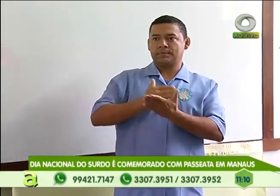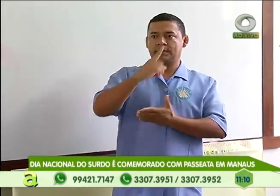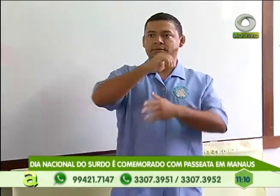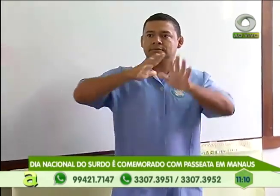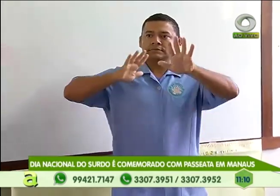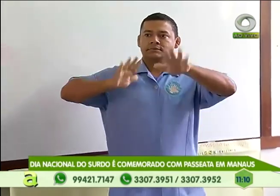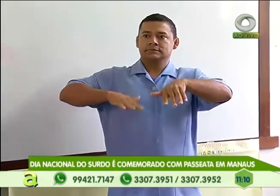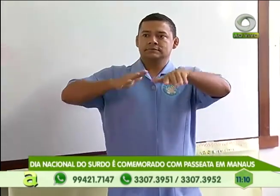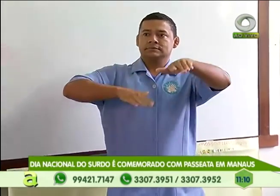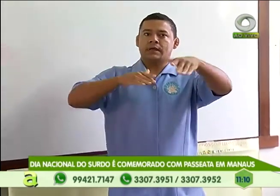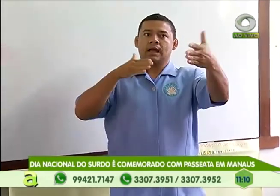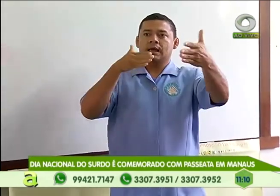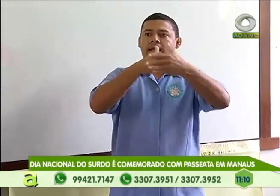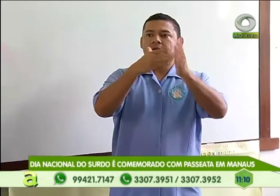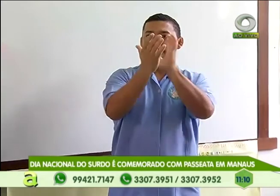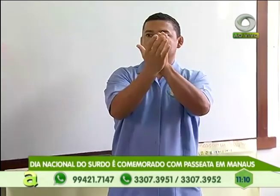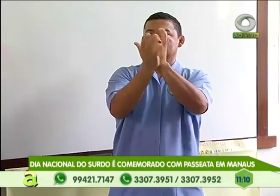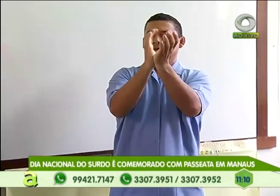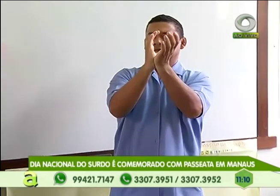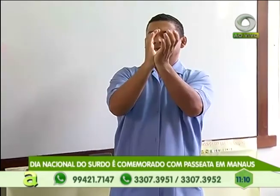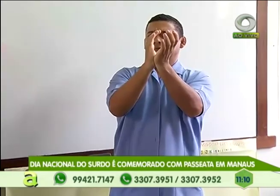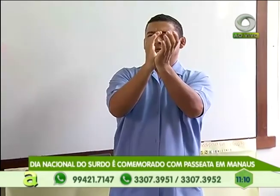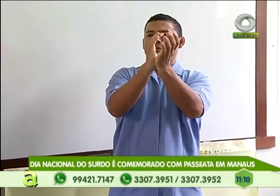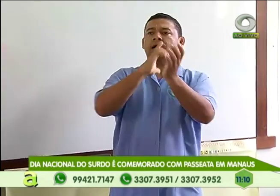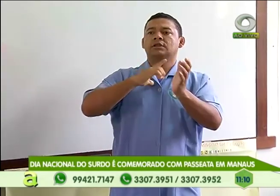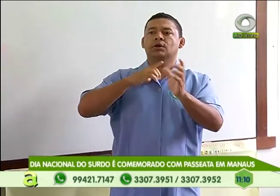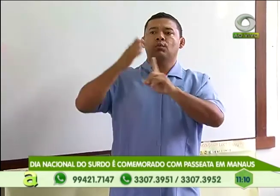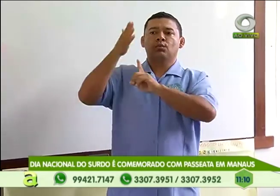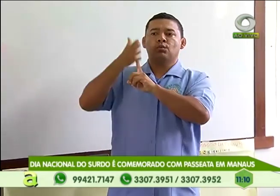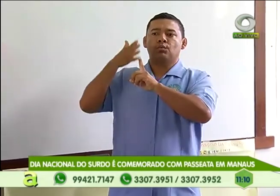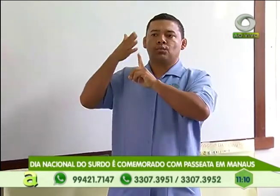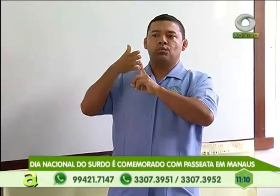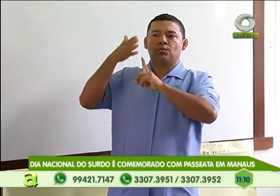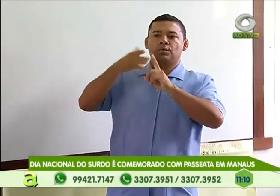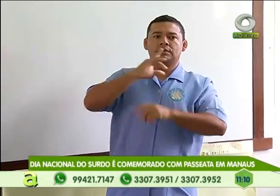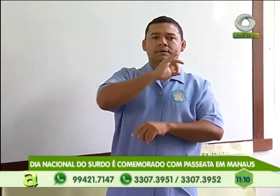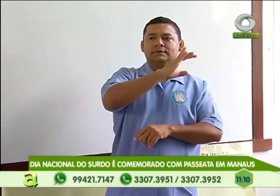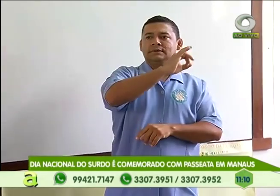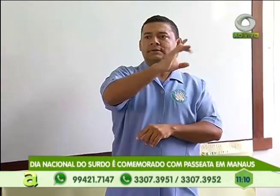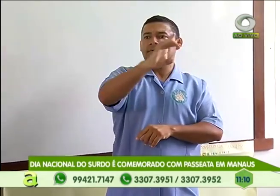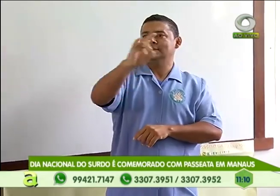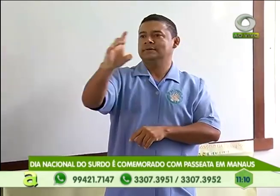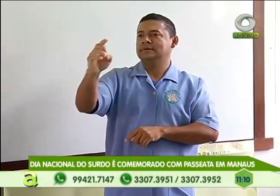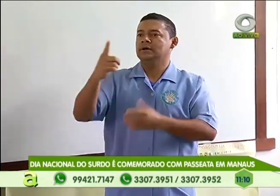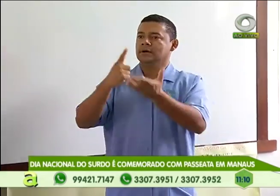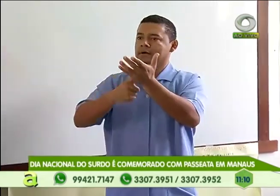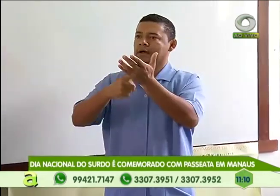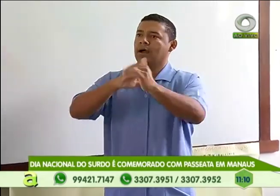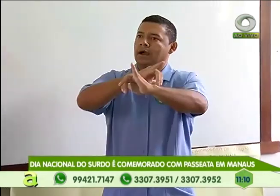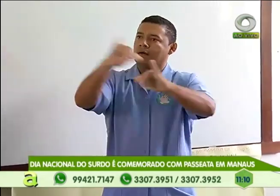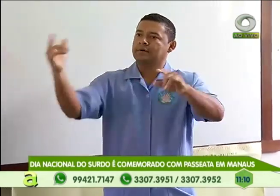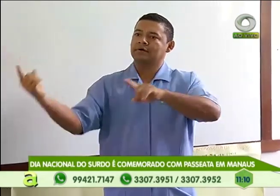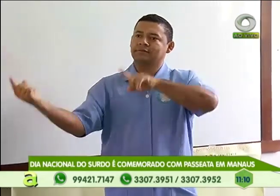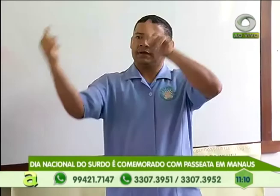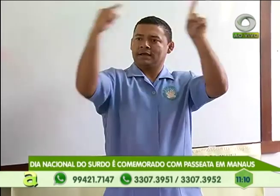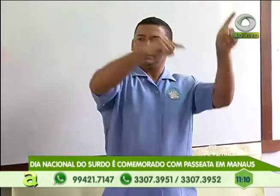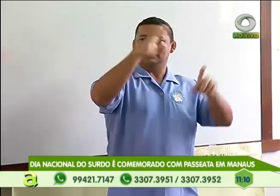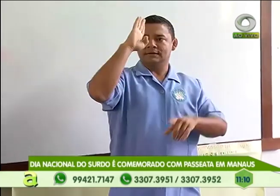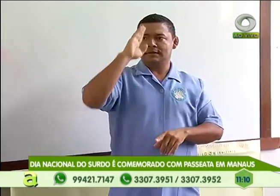lá na Praça da Polícia. A passeata com os alunos surdos, com toda a comunidade surda, que vai mostrar luta, desenvolvimento. Nós convidamos a sociedade